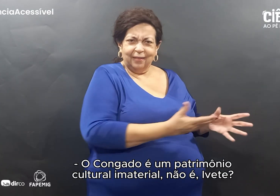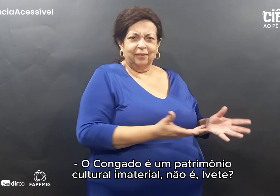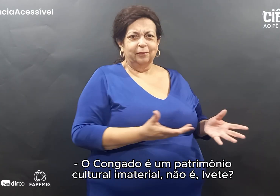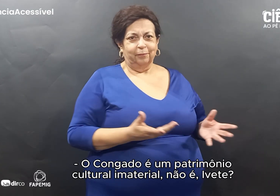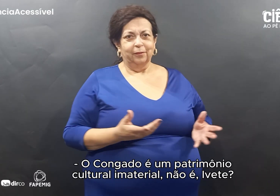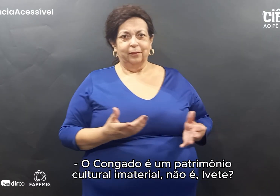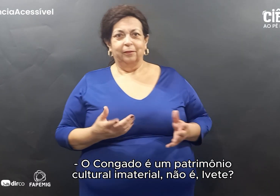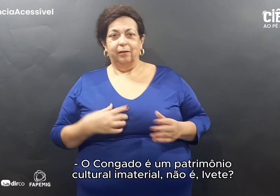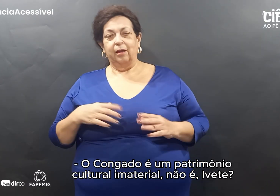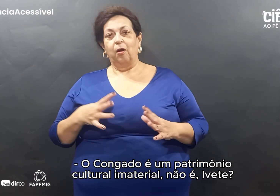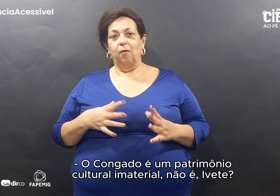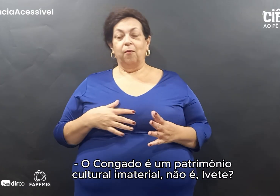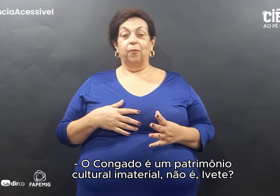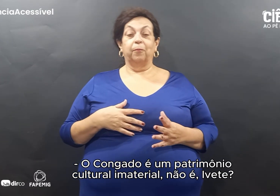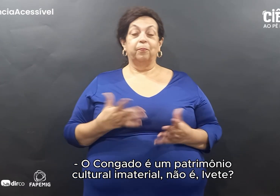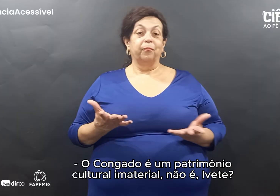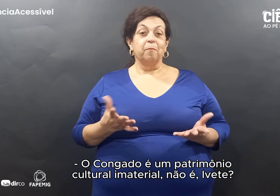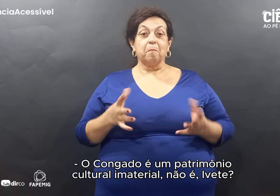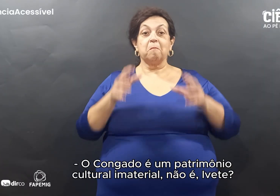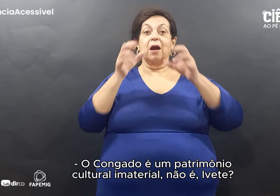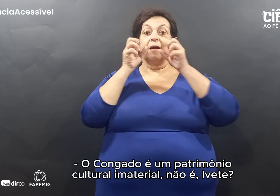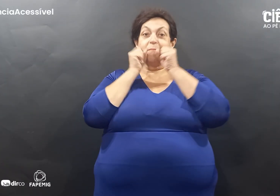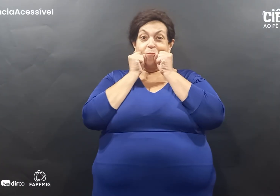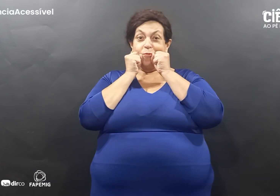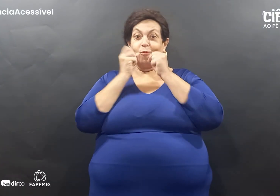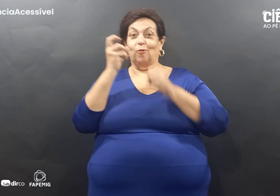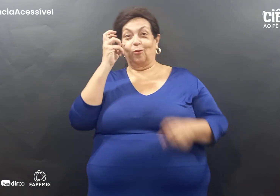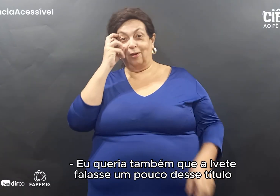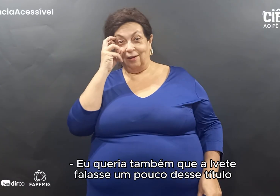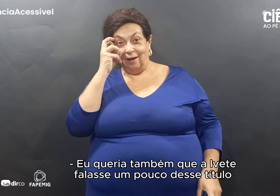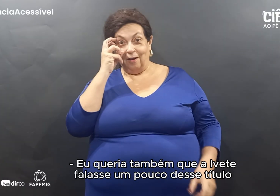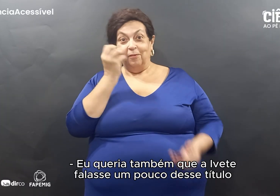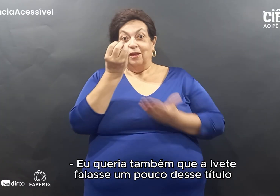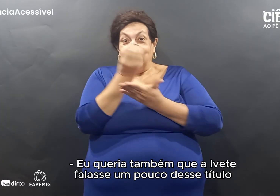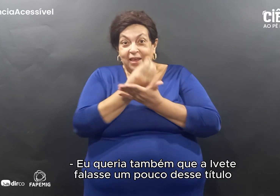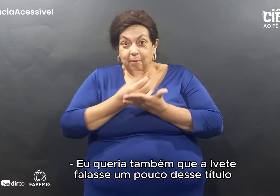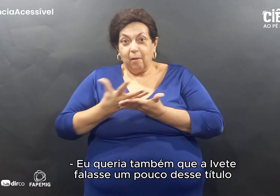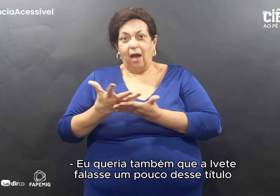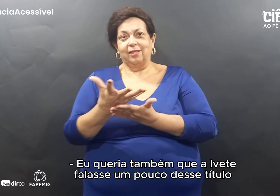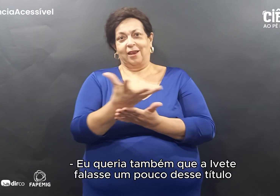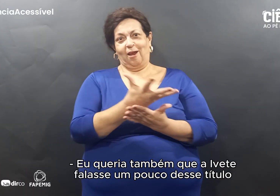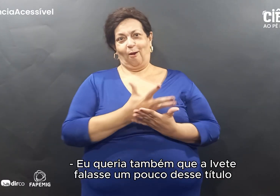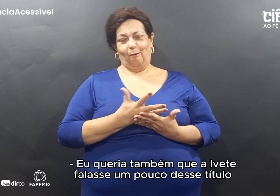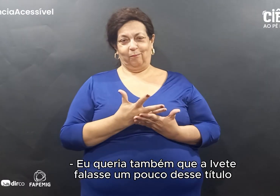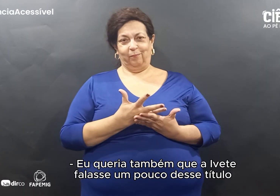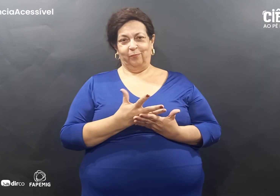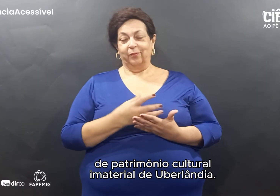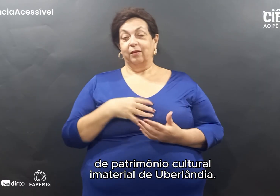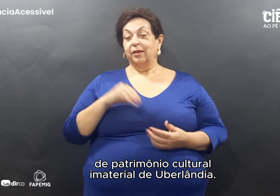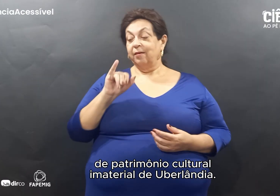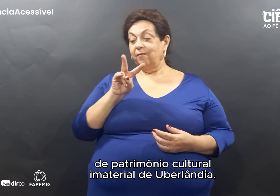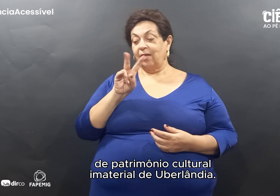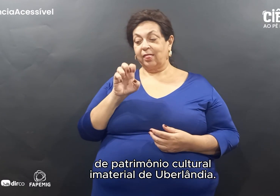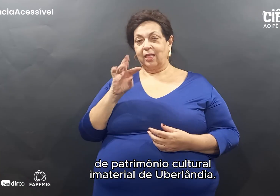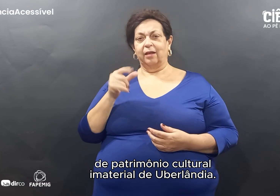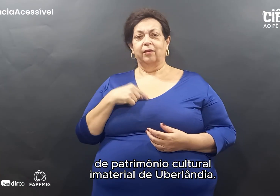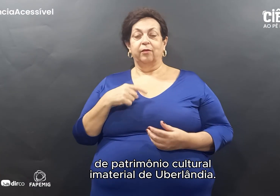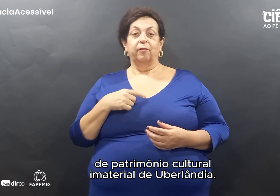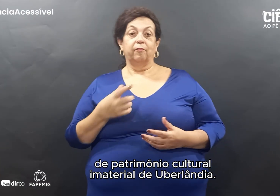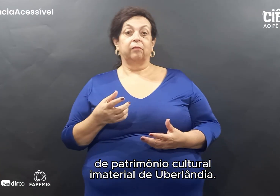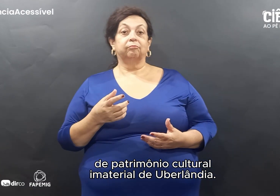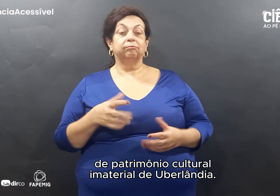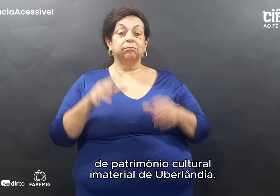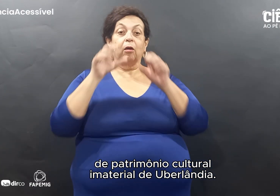é um patrimônio cultural imaterial, né, Ivete? Sim. Eu queria também que a Ivete falasse um pouco desse título de